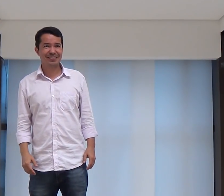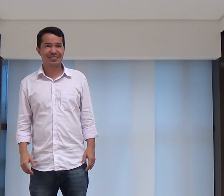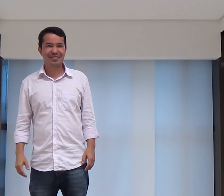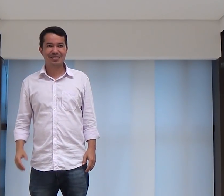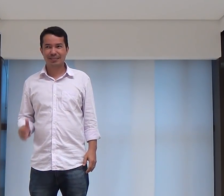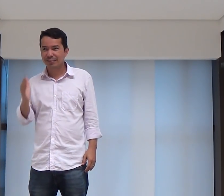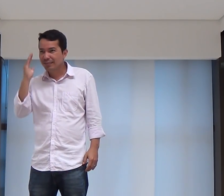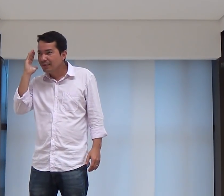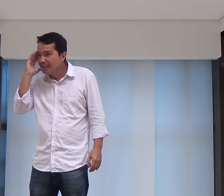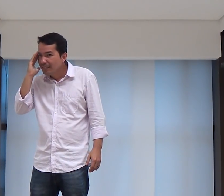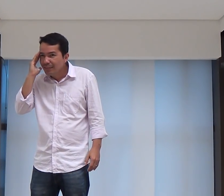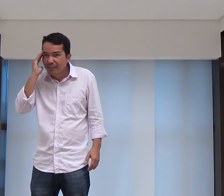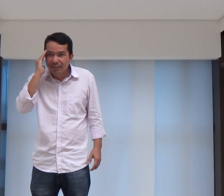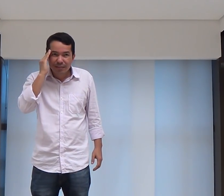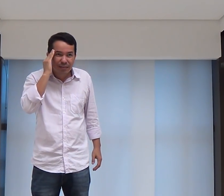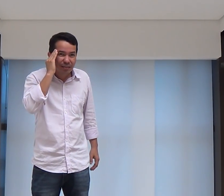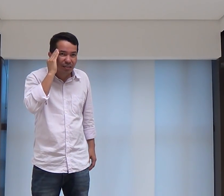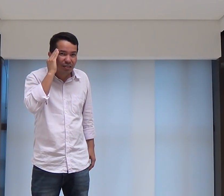suas vidas. Entendem isso?